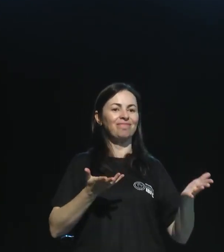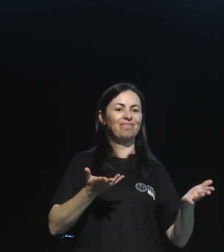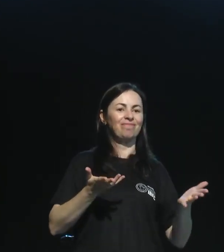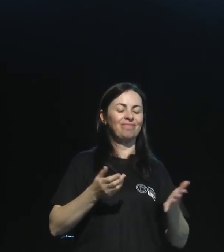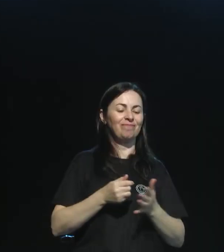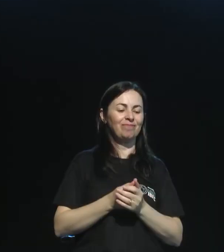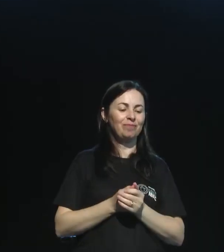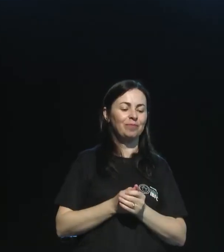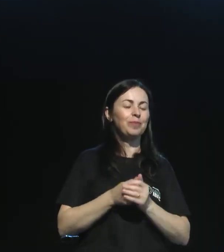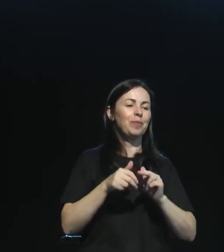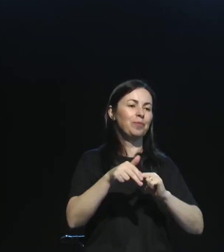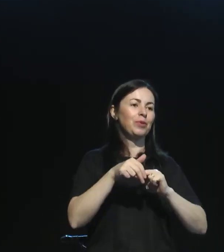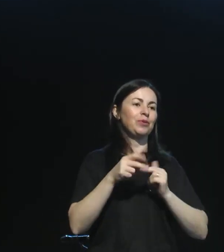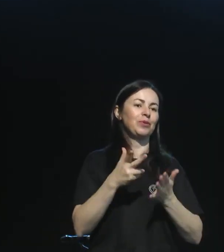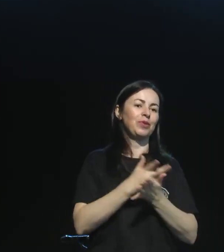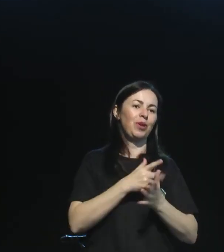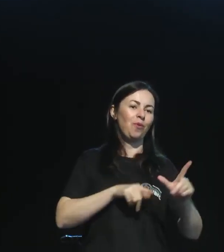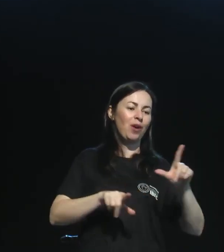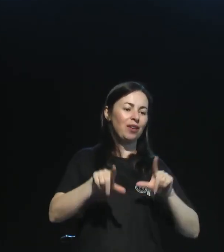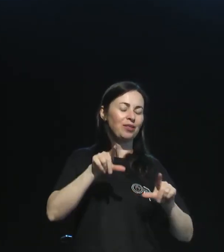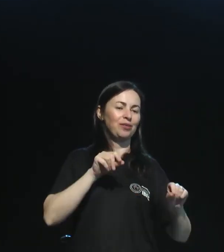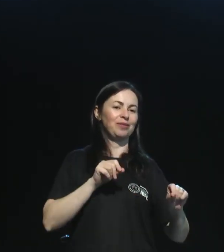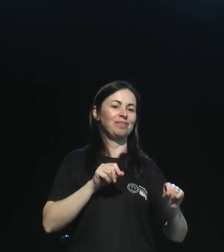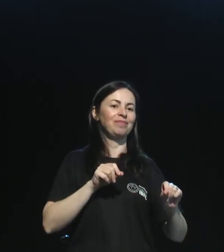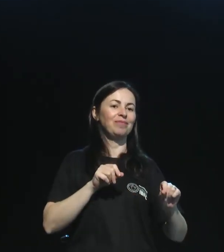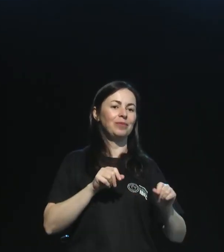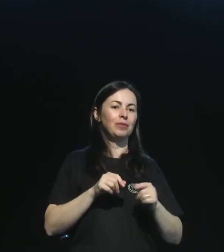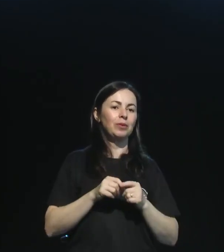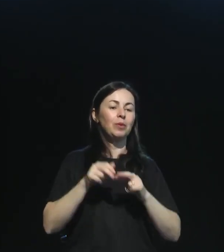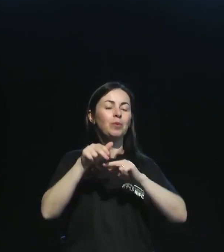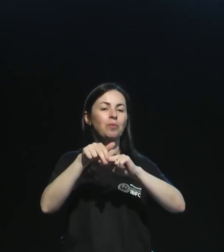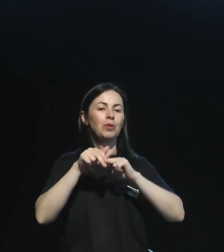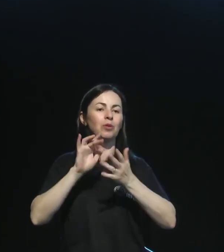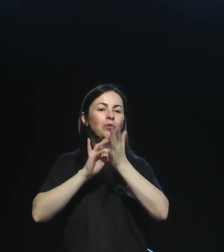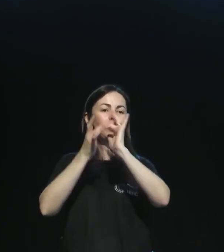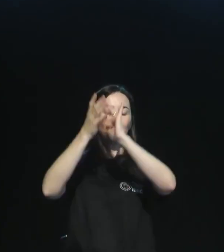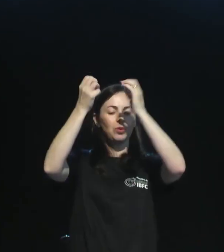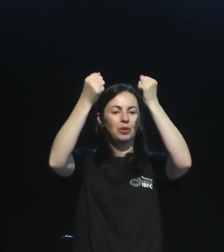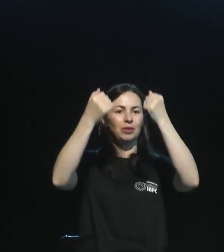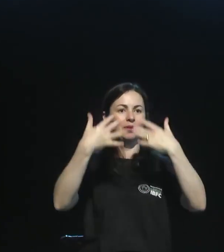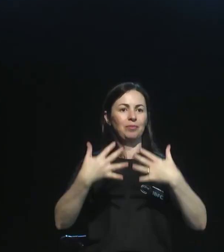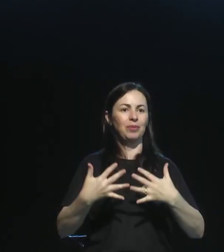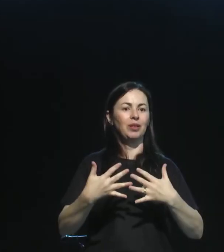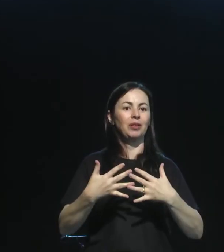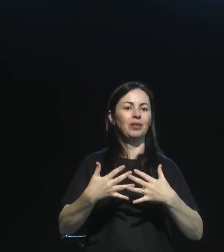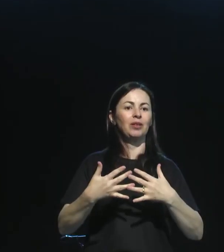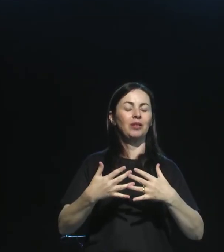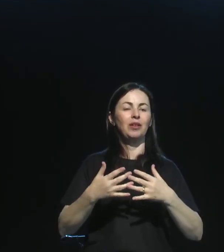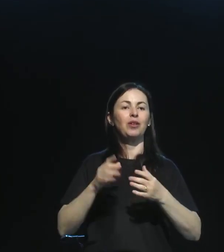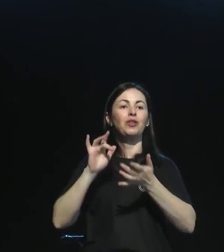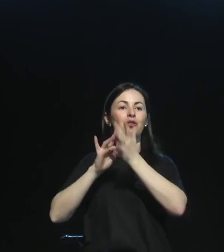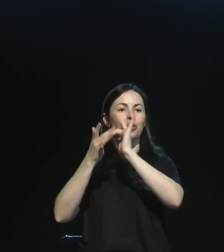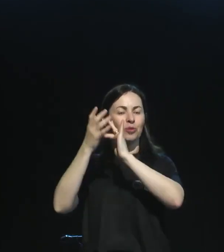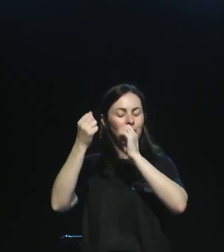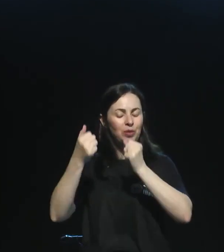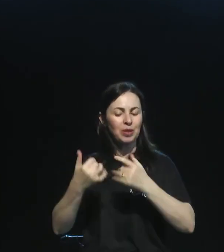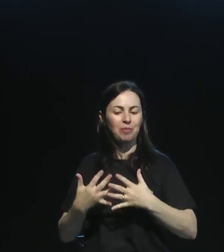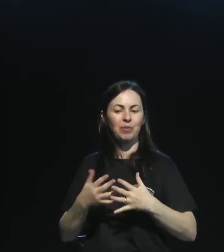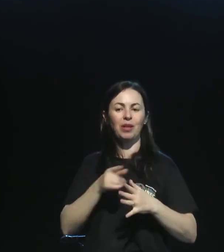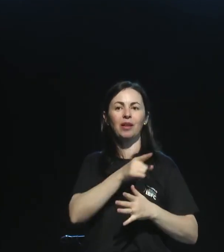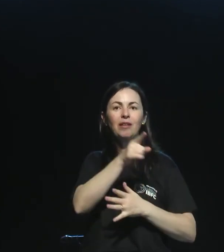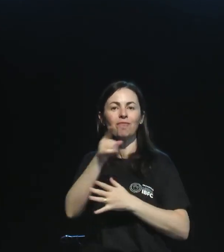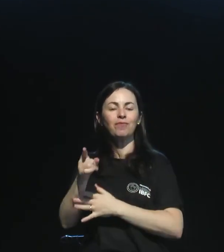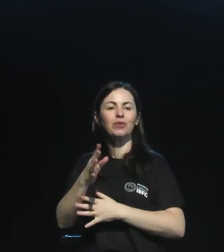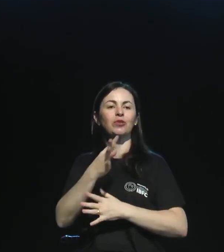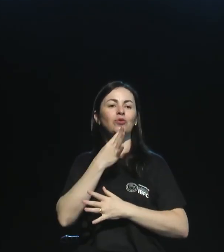Por isso que Jesus nos diz: e vocês conhecerão a verdade, e a